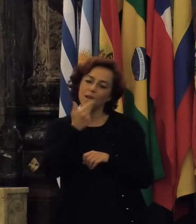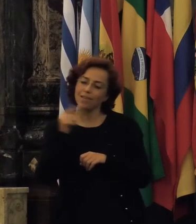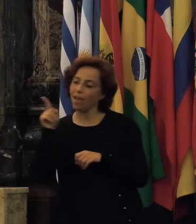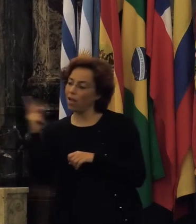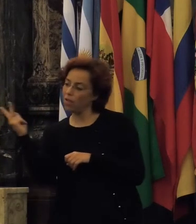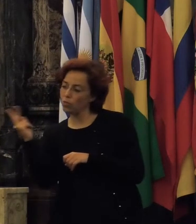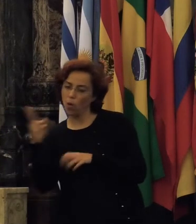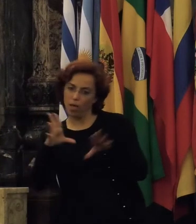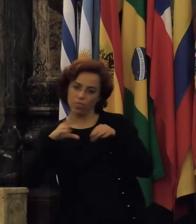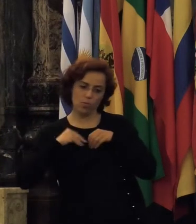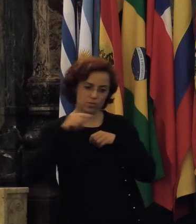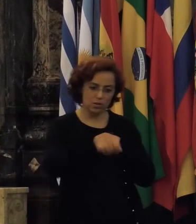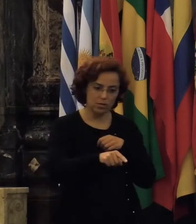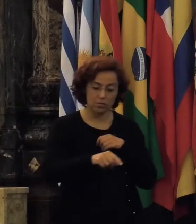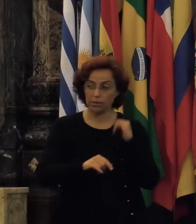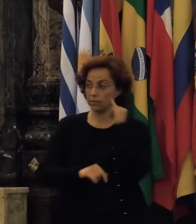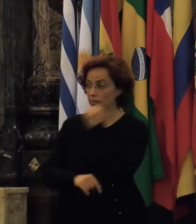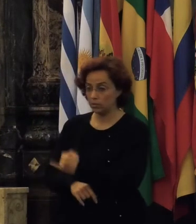te adopten? Sí.